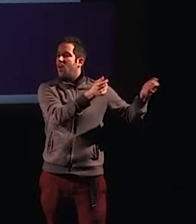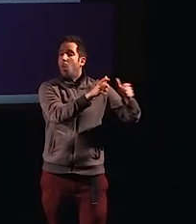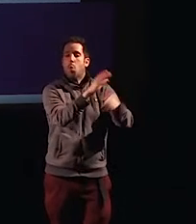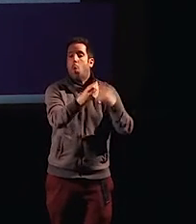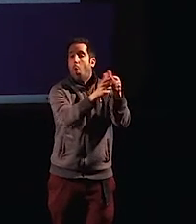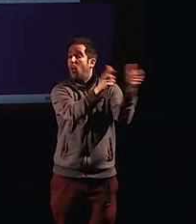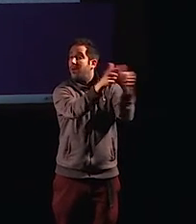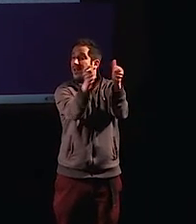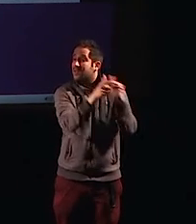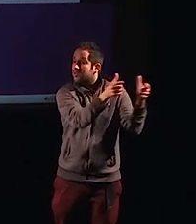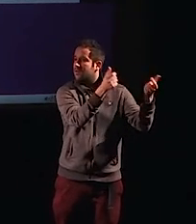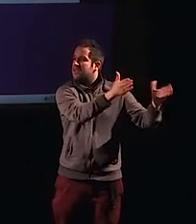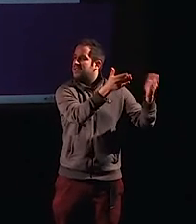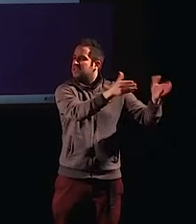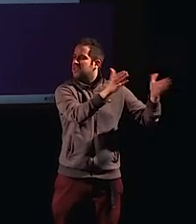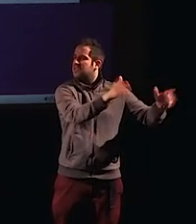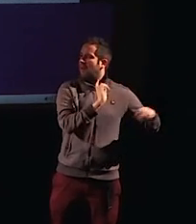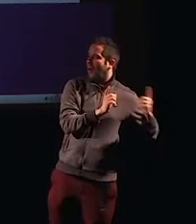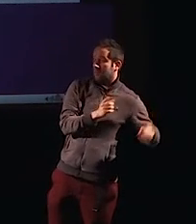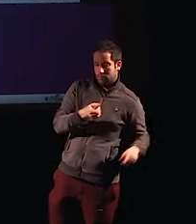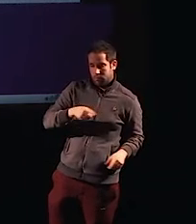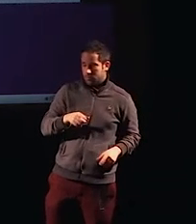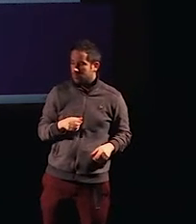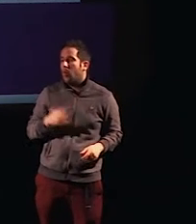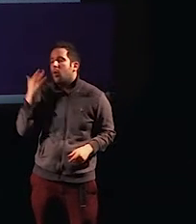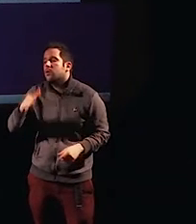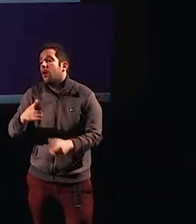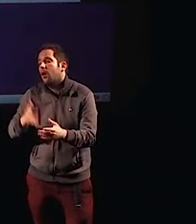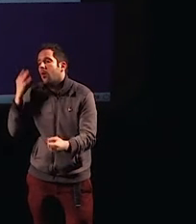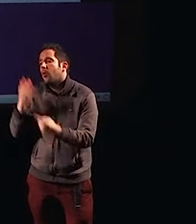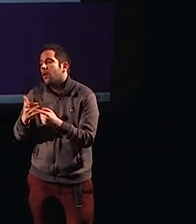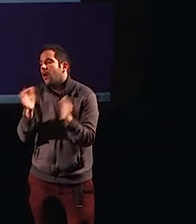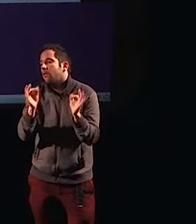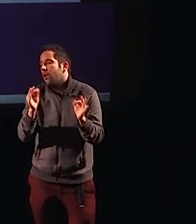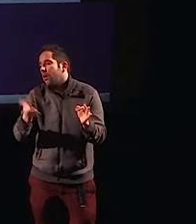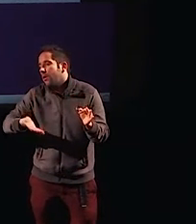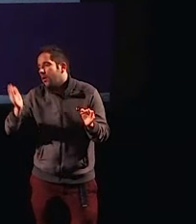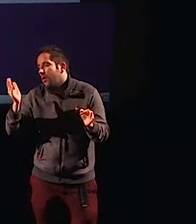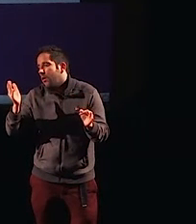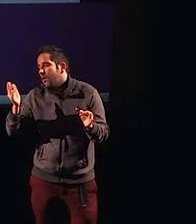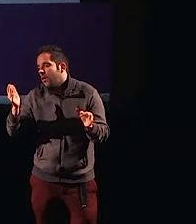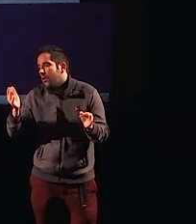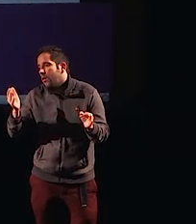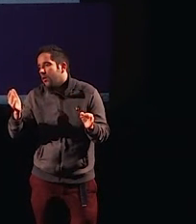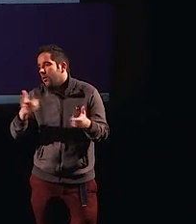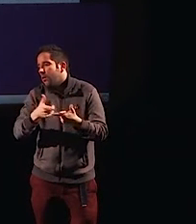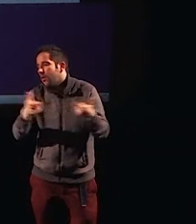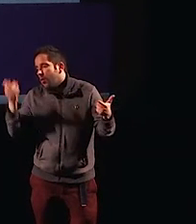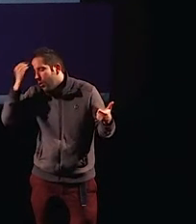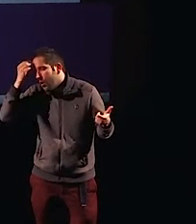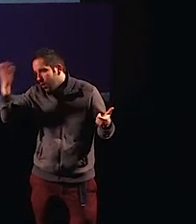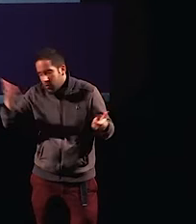entreprises avec lesquelles leurs décideurs sont liés. Enfin, je vais pas vous refaire toutes les affaires, la NSA et compagnie, vous